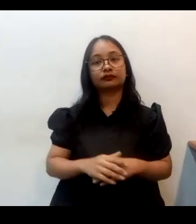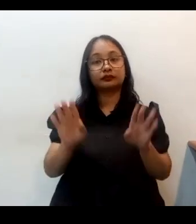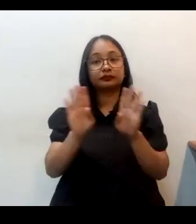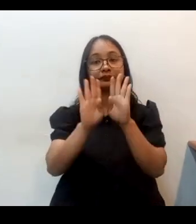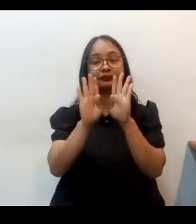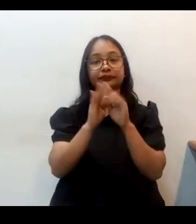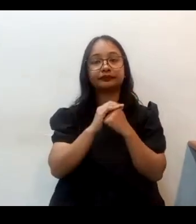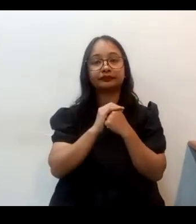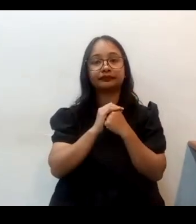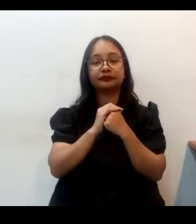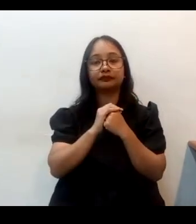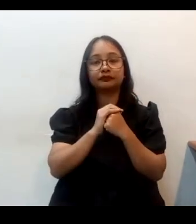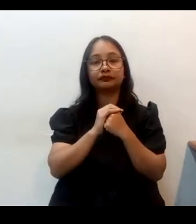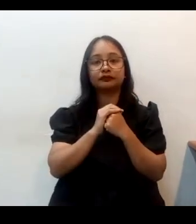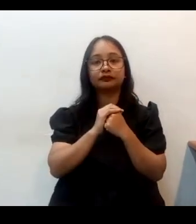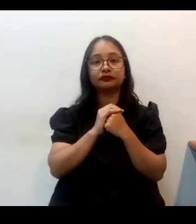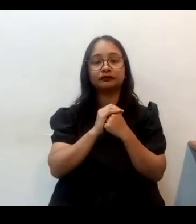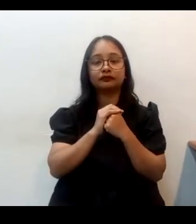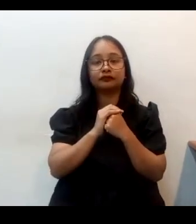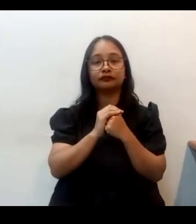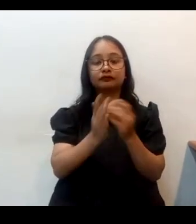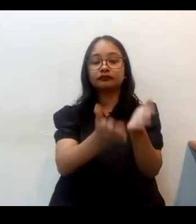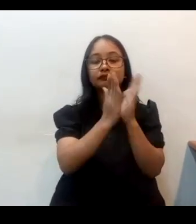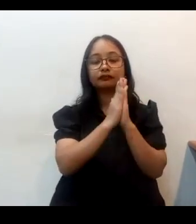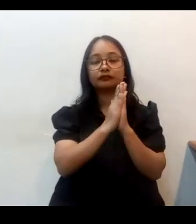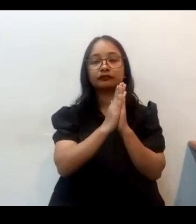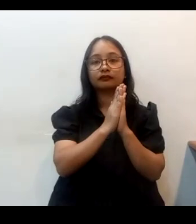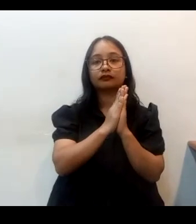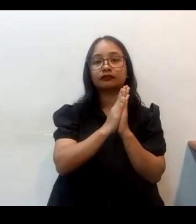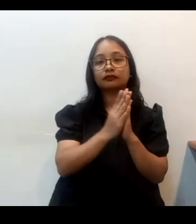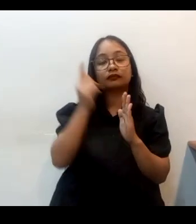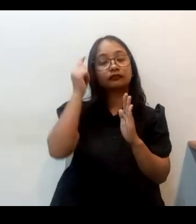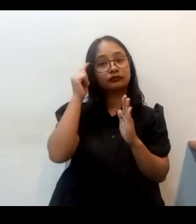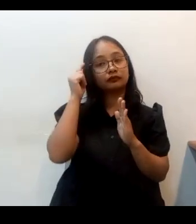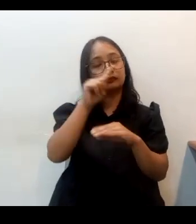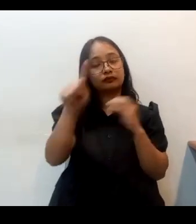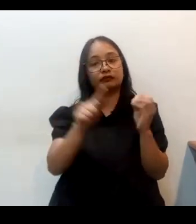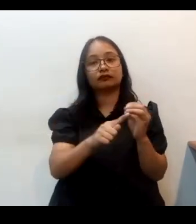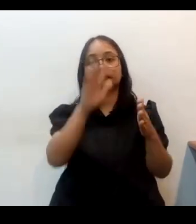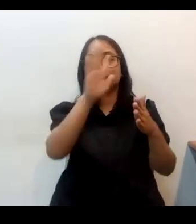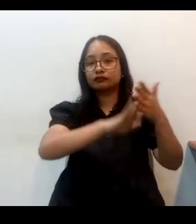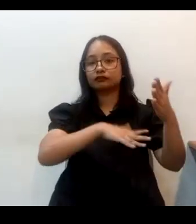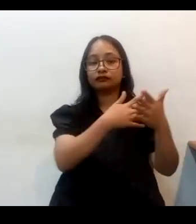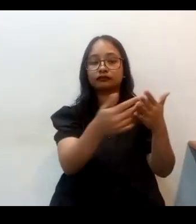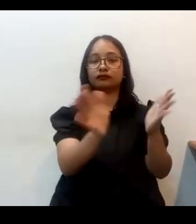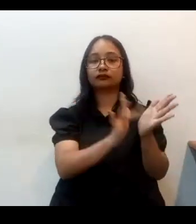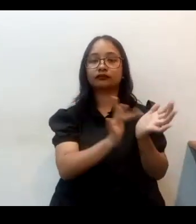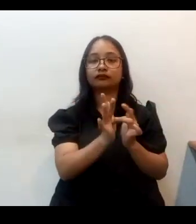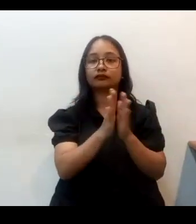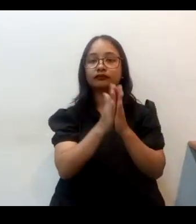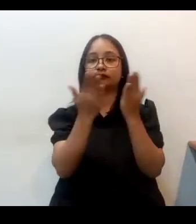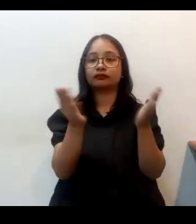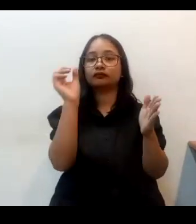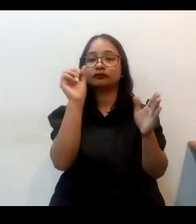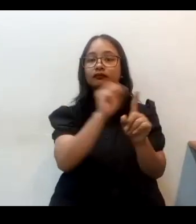asked, what's the schedule of our Bible seminar? Kaya kanya pong tinanong yung schedule ng ating Bible seminar. And she sent many